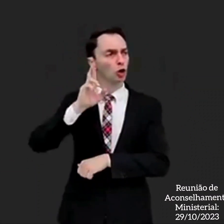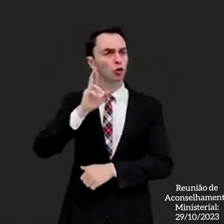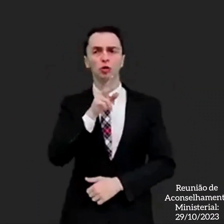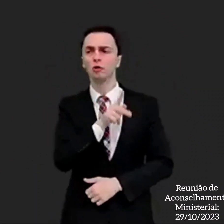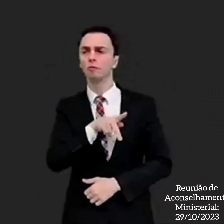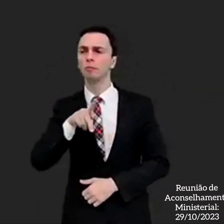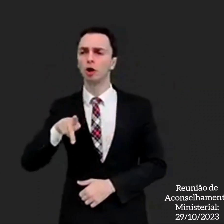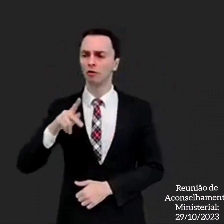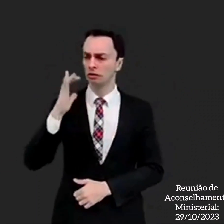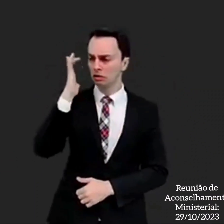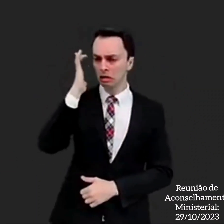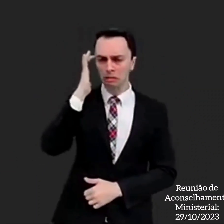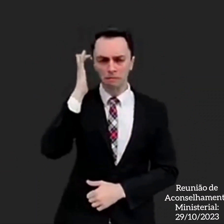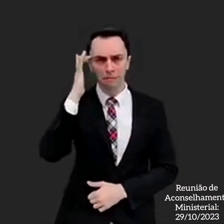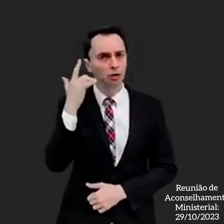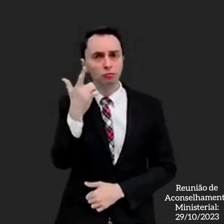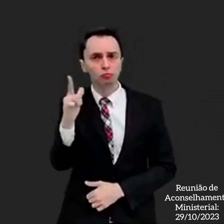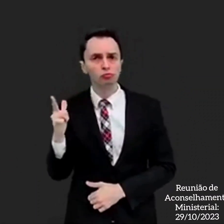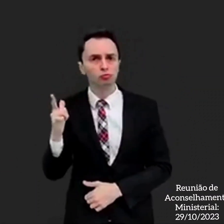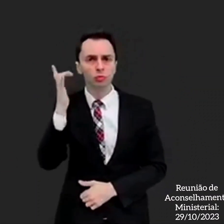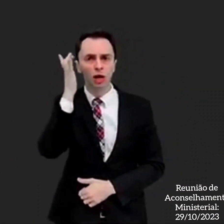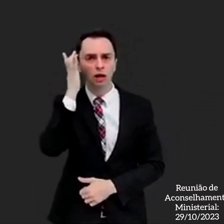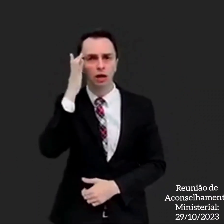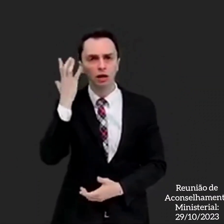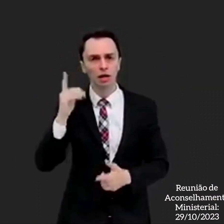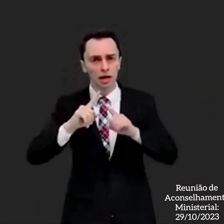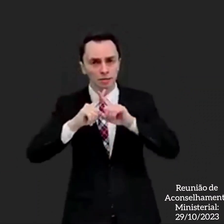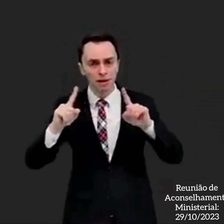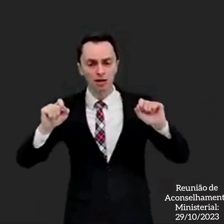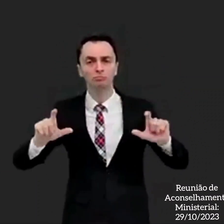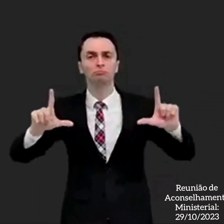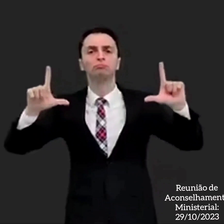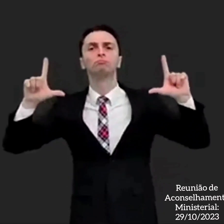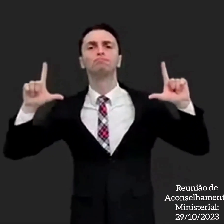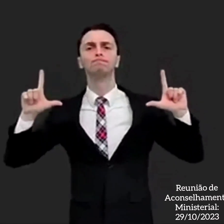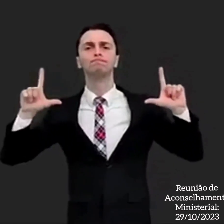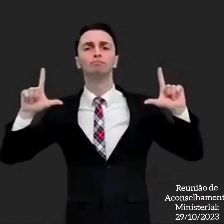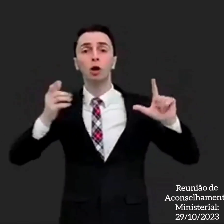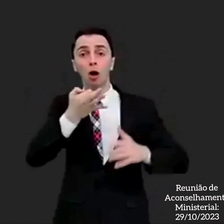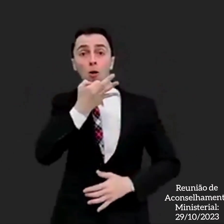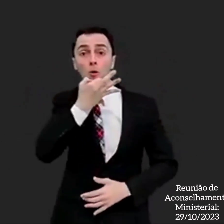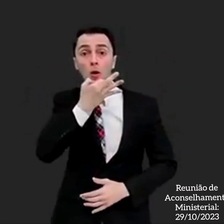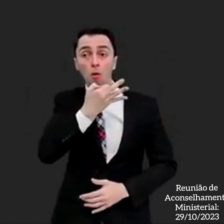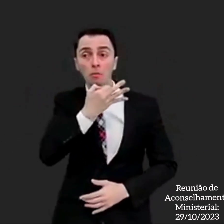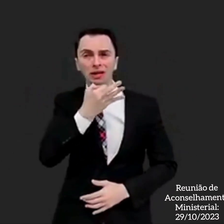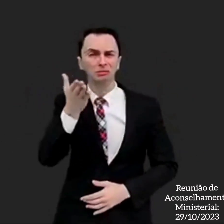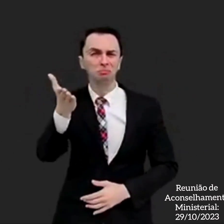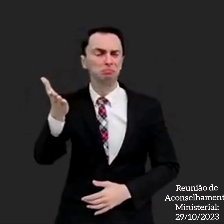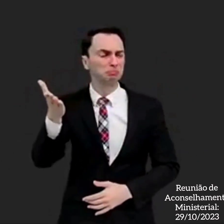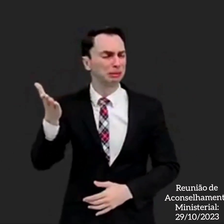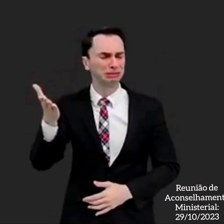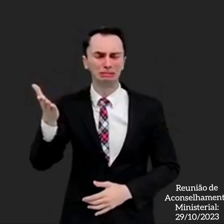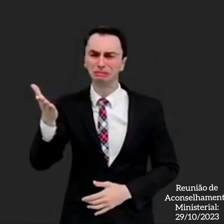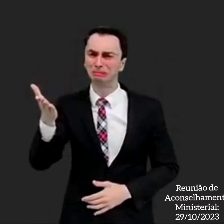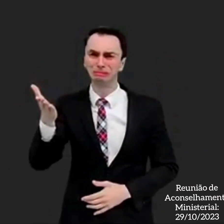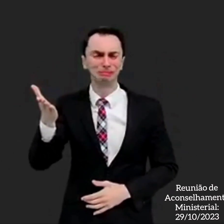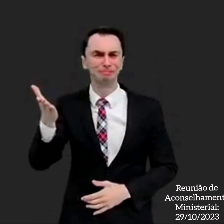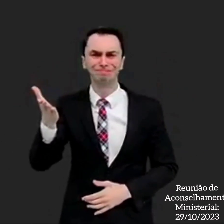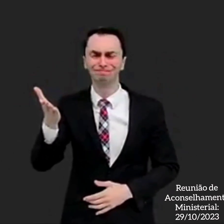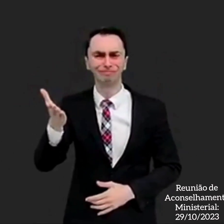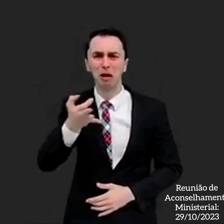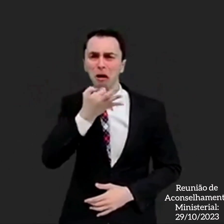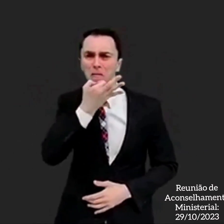professores imprudentes, expondo na mídia um entendimento desprezível,